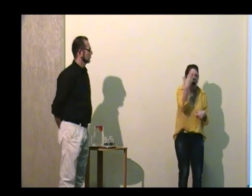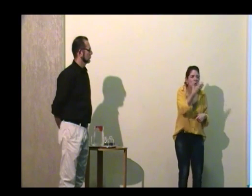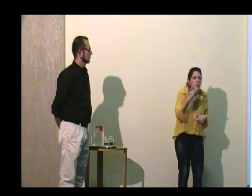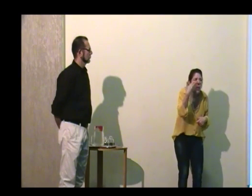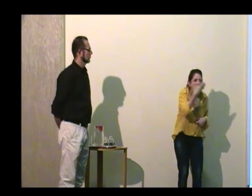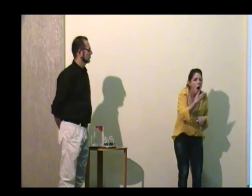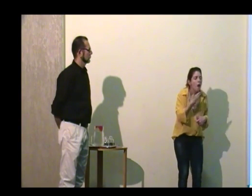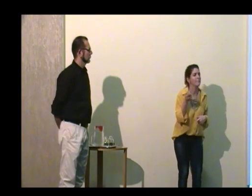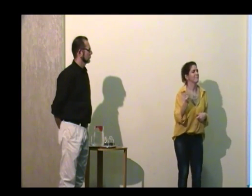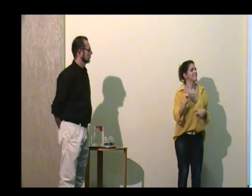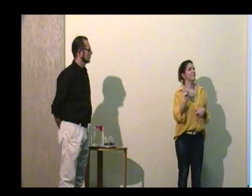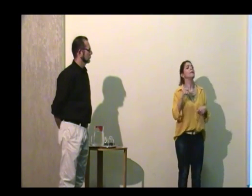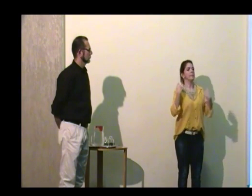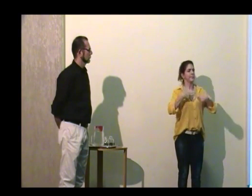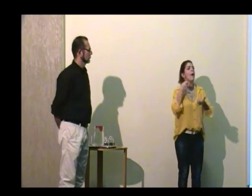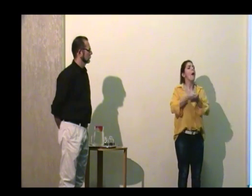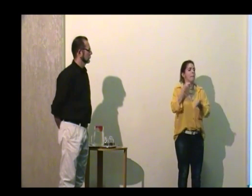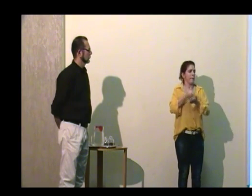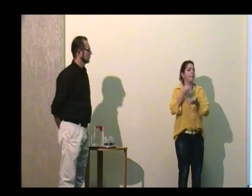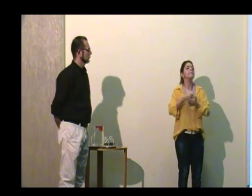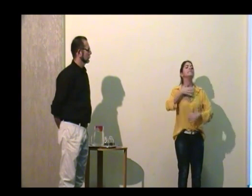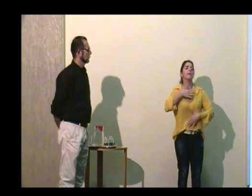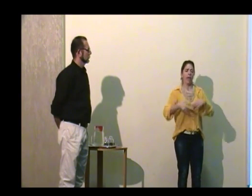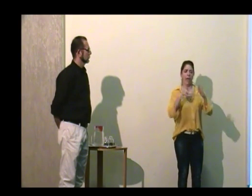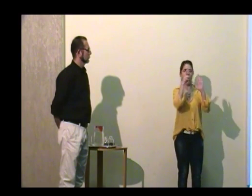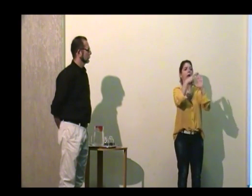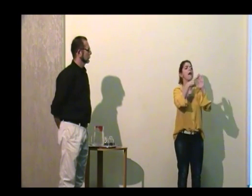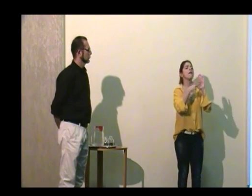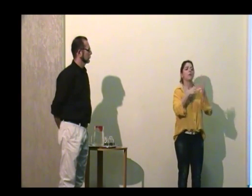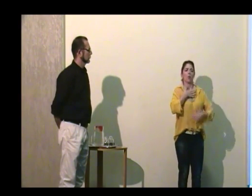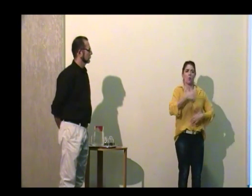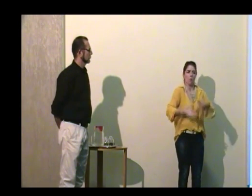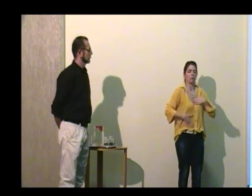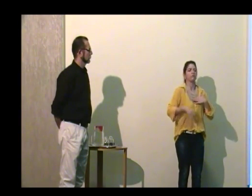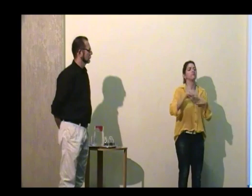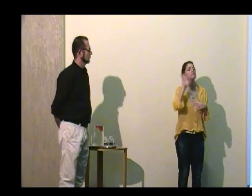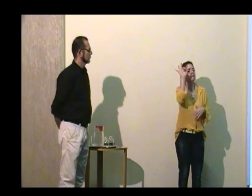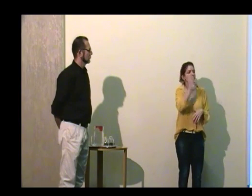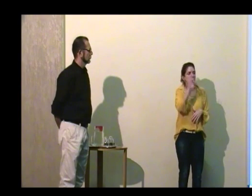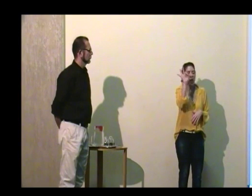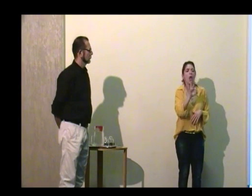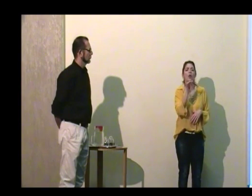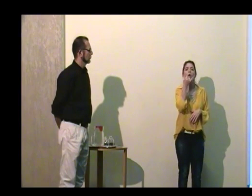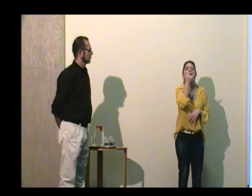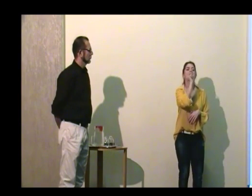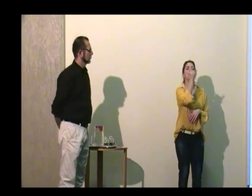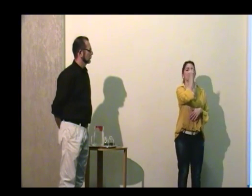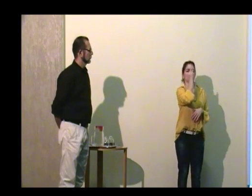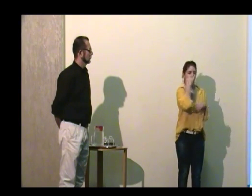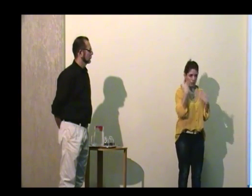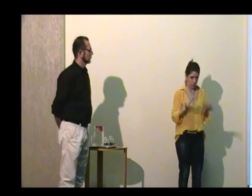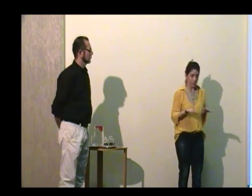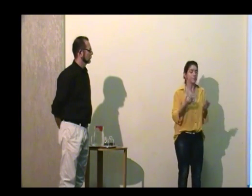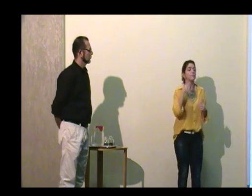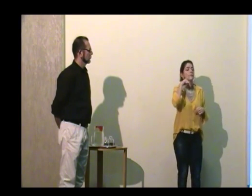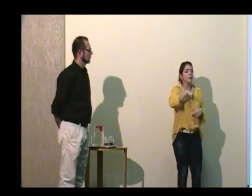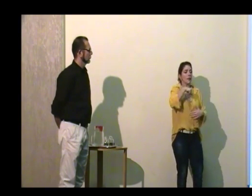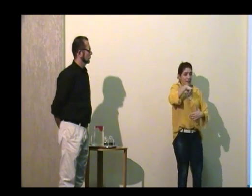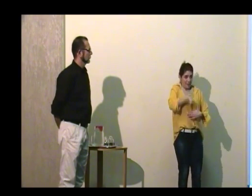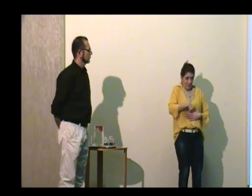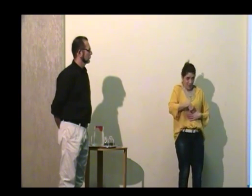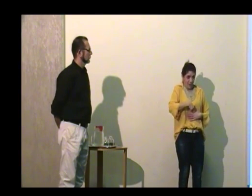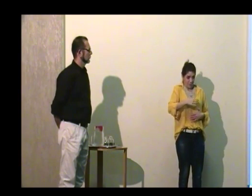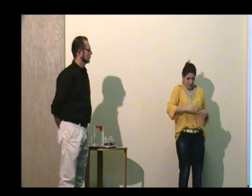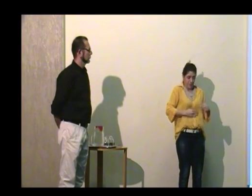Você sabe que o nosso corpo é uma coisa que ele precisa, é açúcar, ele precisa de energia, né? Ele precisa de uma